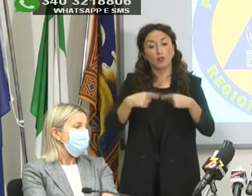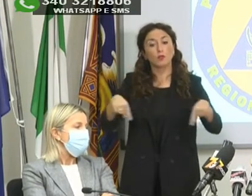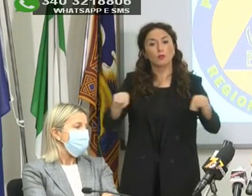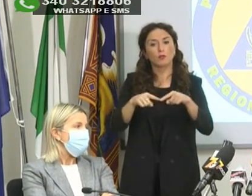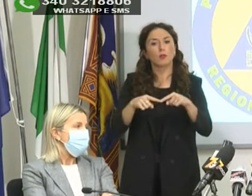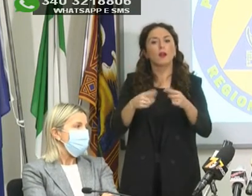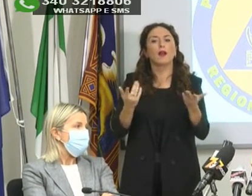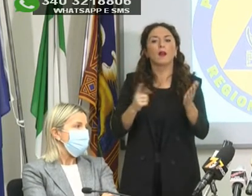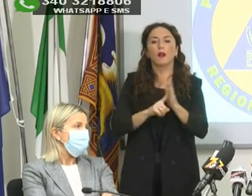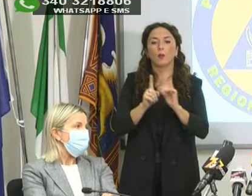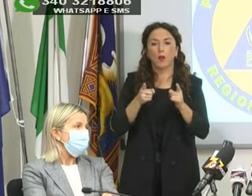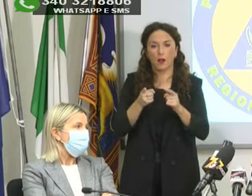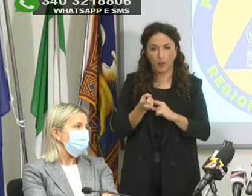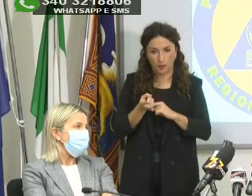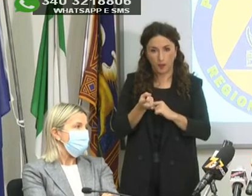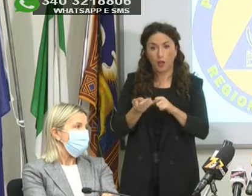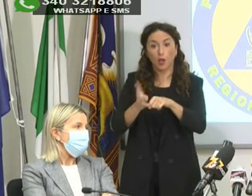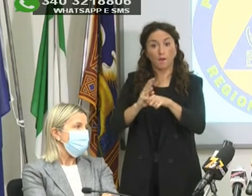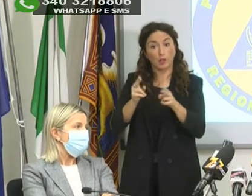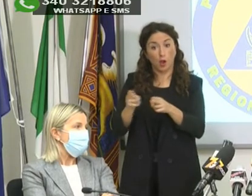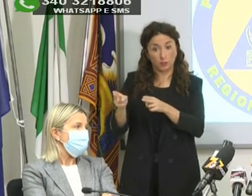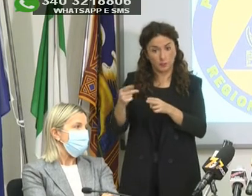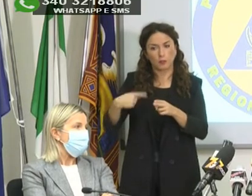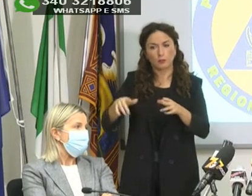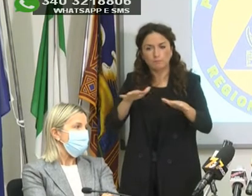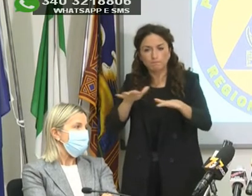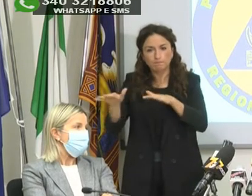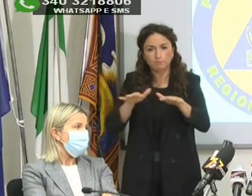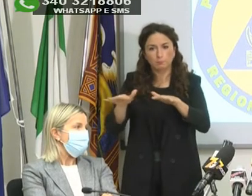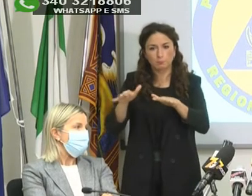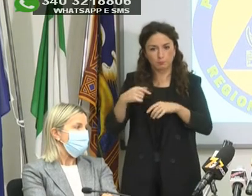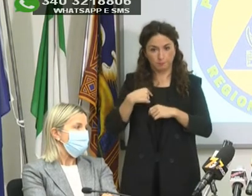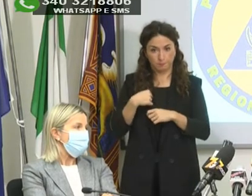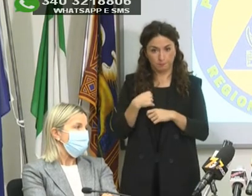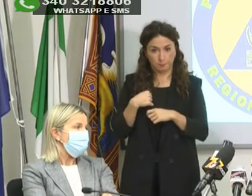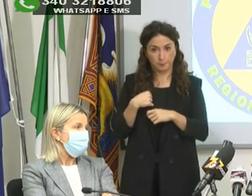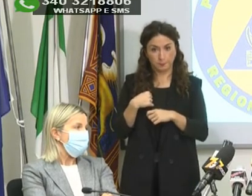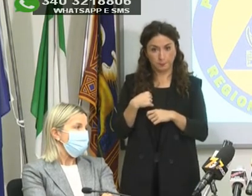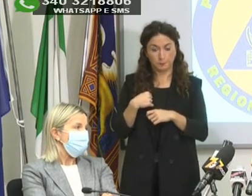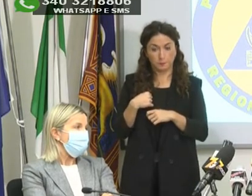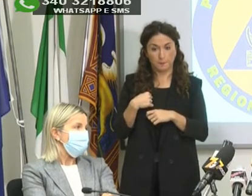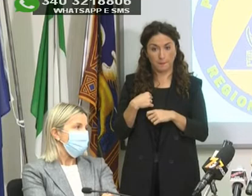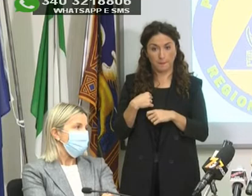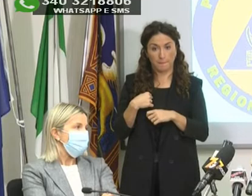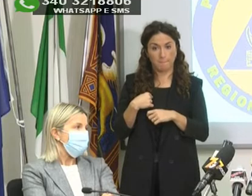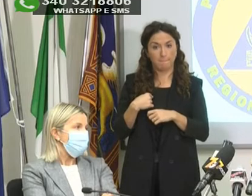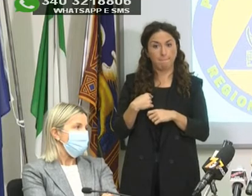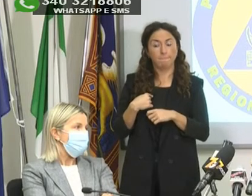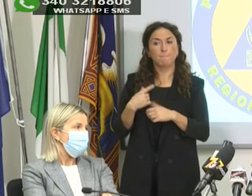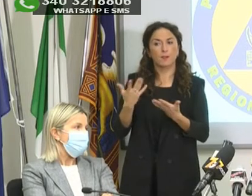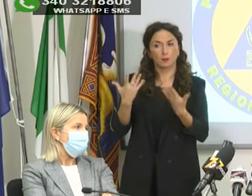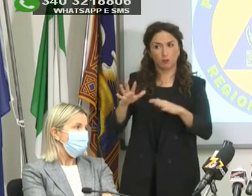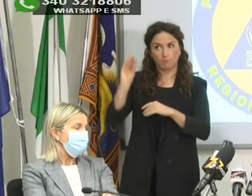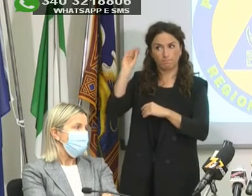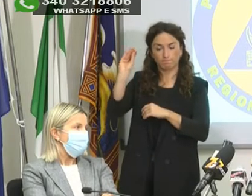insomma, che noi sul fronte del Covid Hospital ci stiamo muovendo, ho chiesto di depositare un